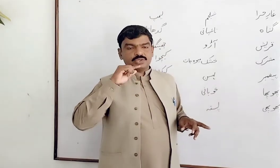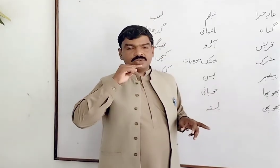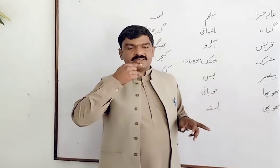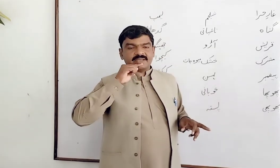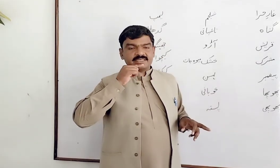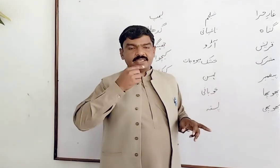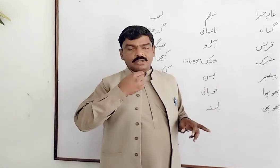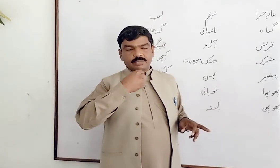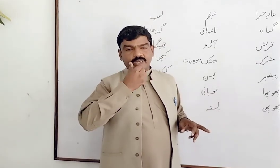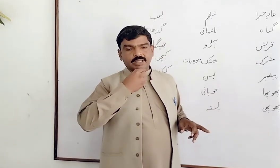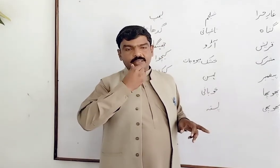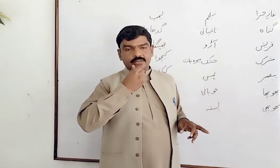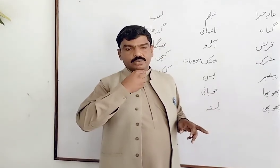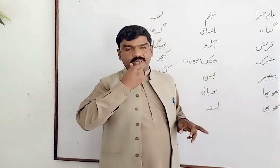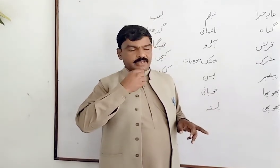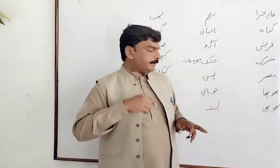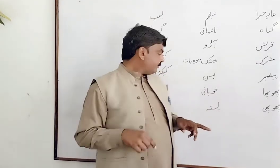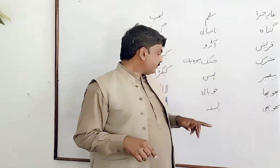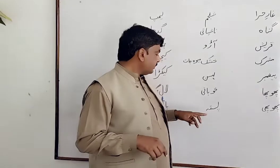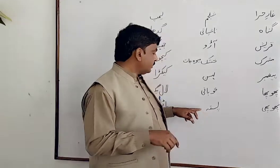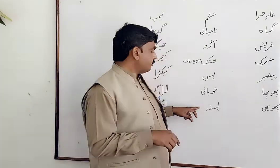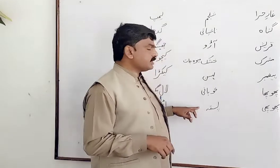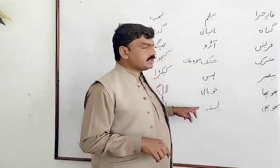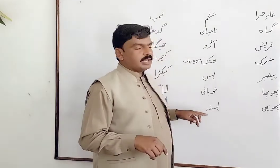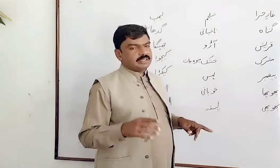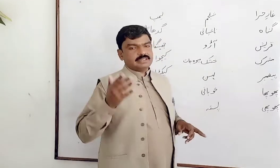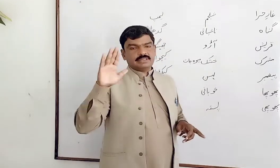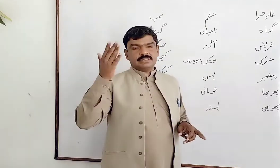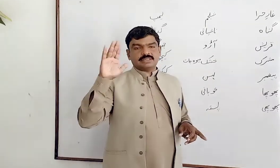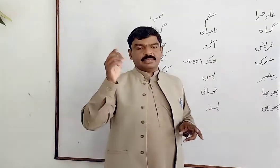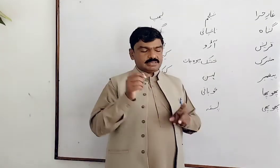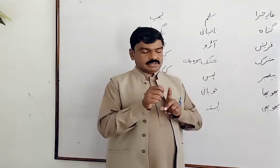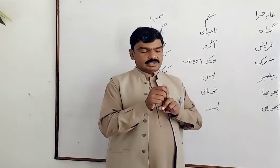खजूर का साइन ऐसे, खुबानी, खुबानी। पिस्ता, सब्ज,